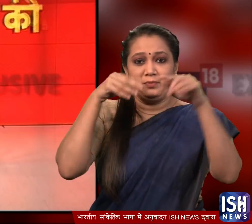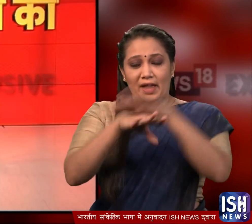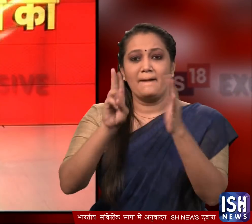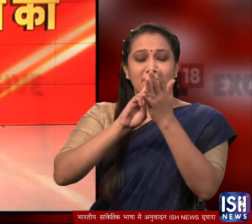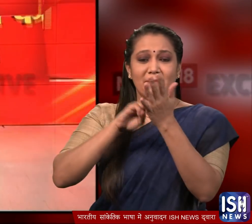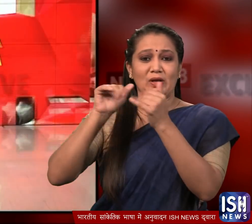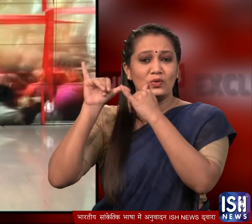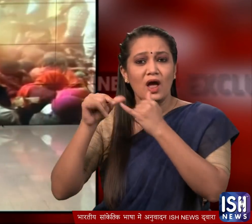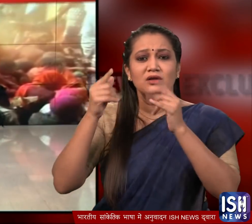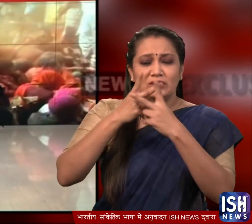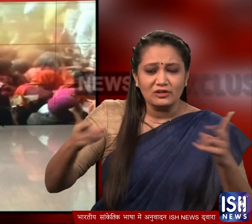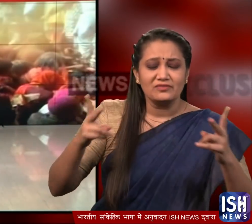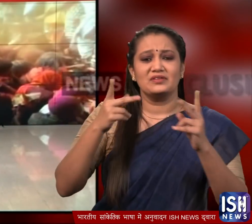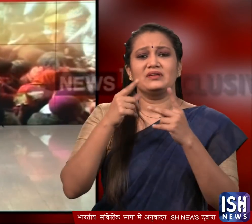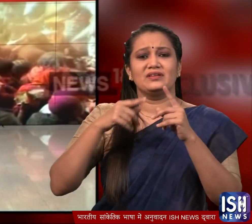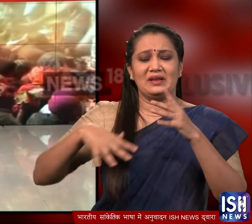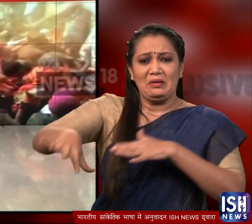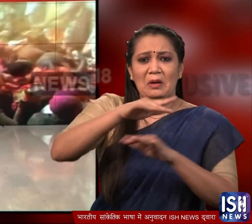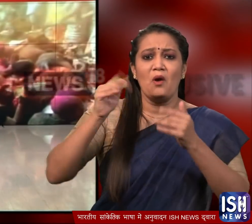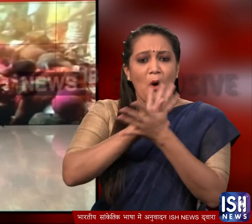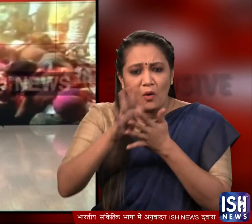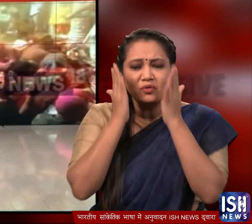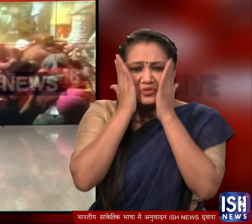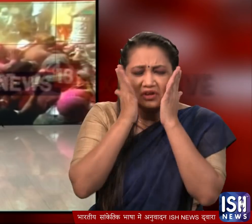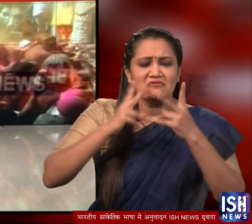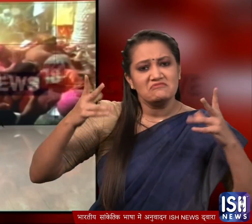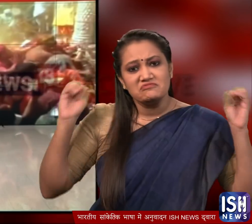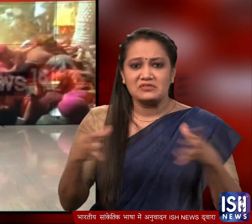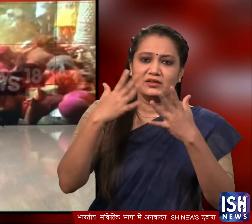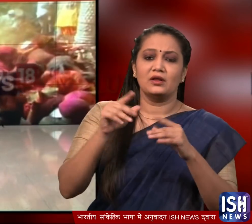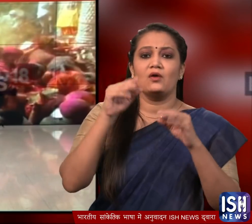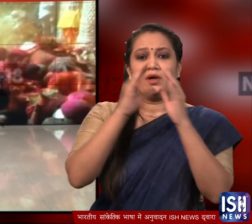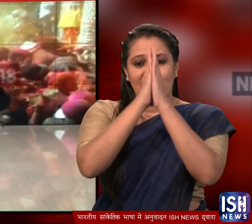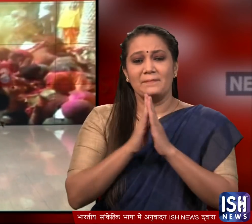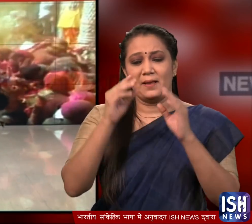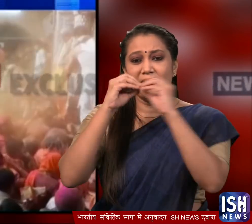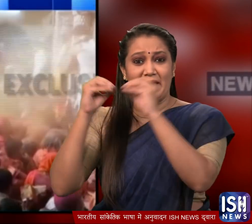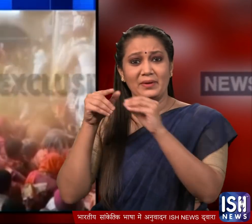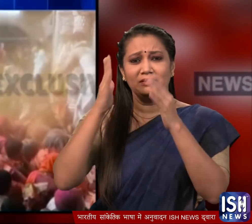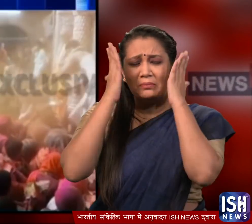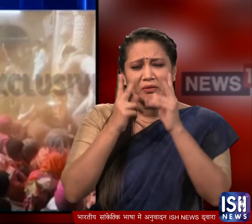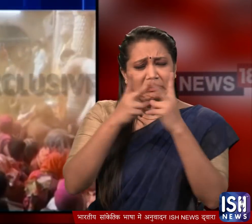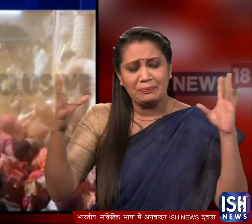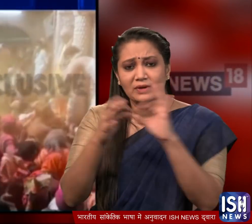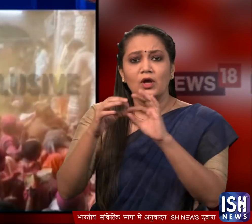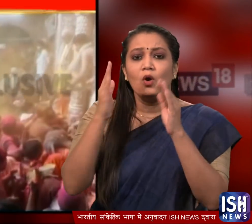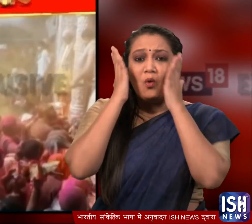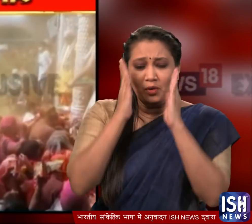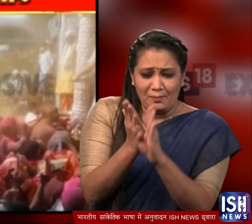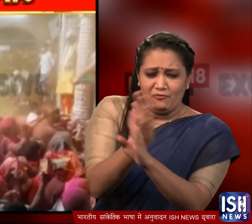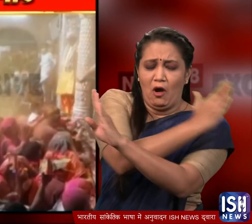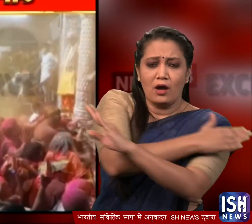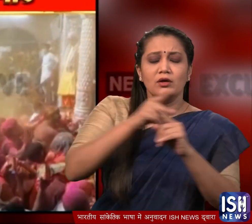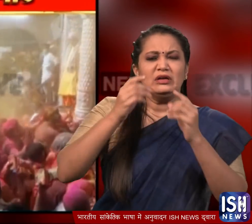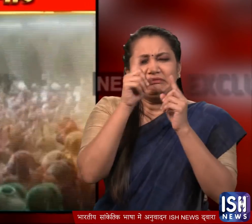होली के जश्न की शुरुआत हो गई, जिसकी एक तस्वीर वृंदावन के बांके बिहारी मंदिर से भी सामने आई, जहां होली से कुछ दिन पहले